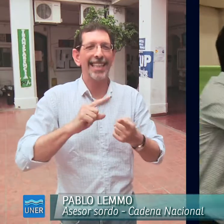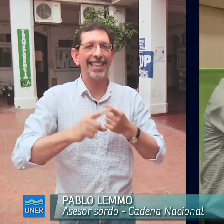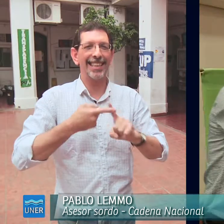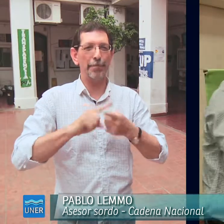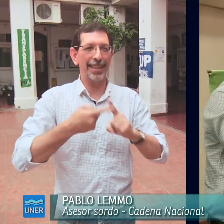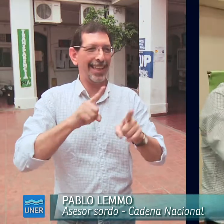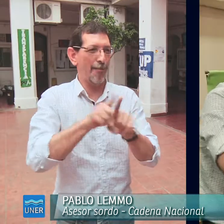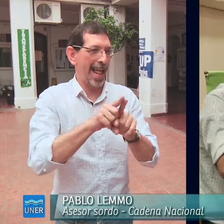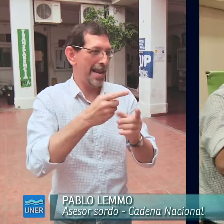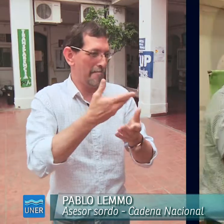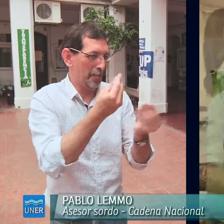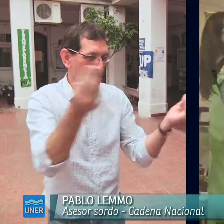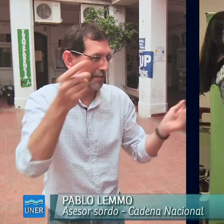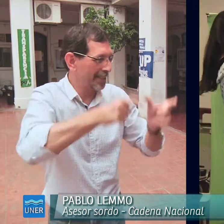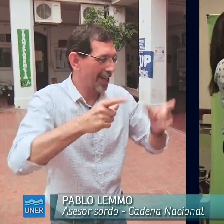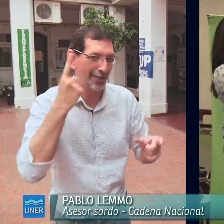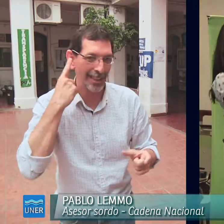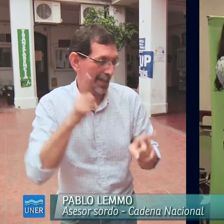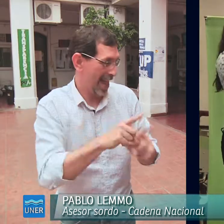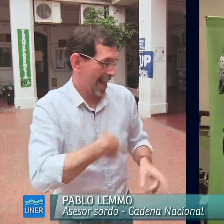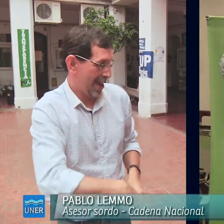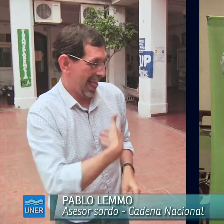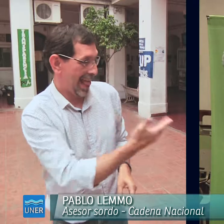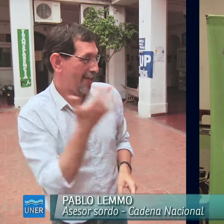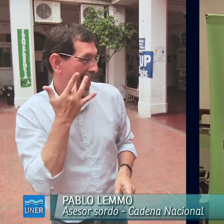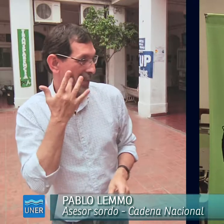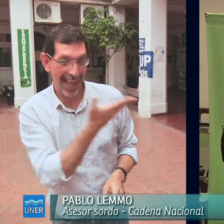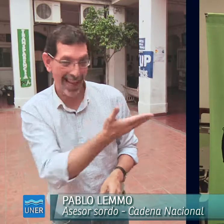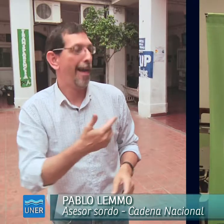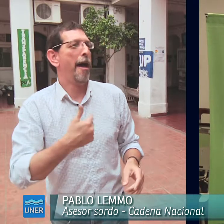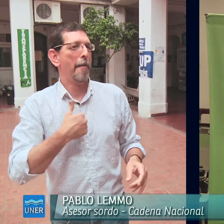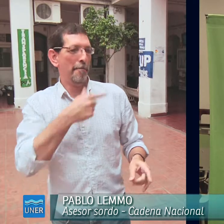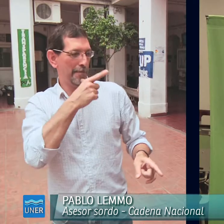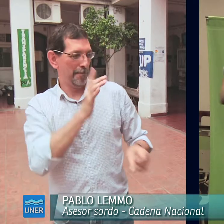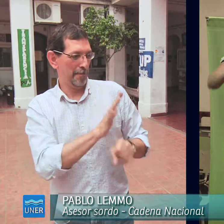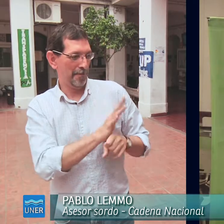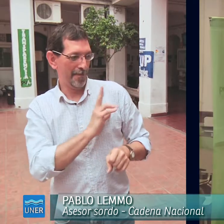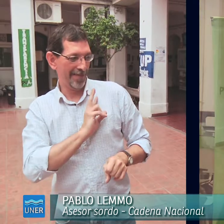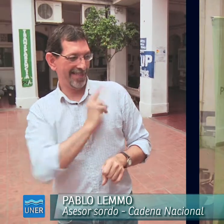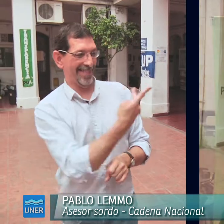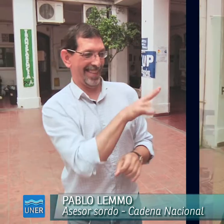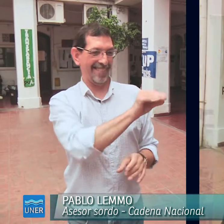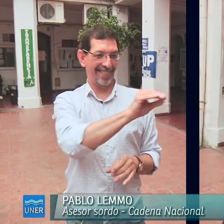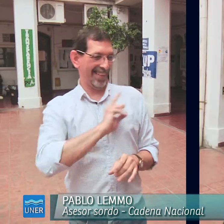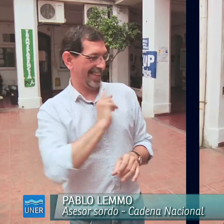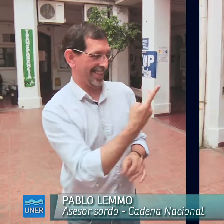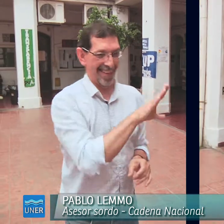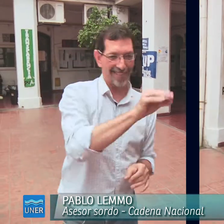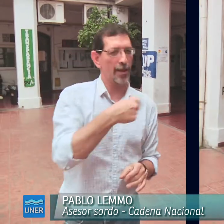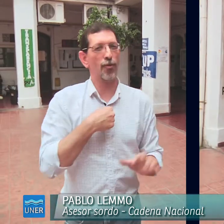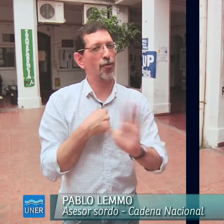sordas, pero no es un trabajo de intérprete, ¿sí? Muchas veces, a veces se confunden, piensan, bueno, como el trabajo que está haciendo Gabriel ahora, ¿sí? Que